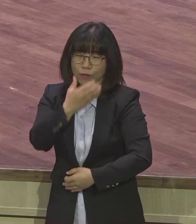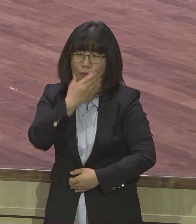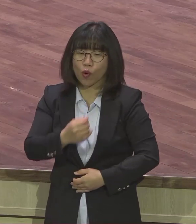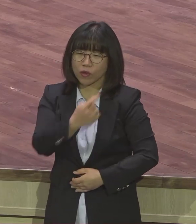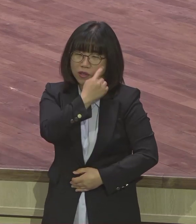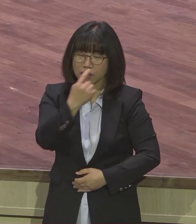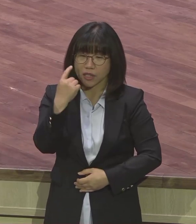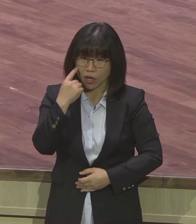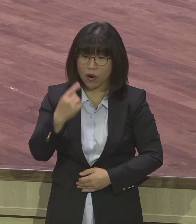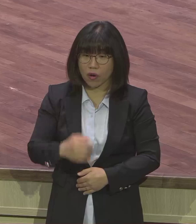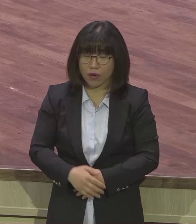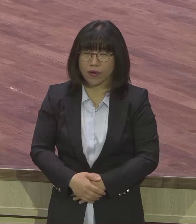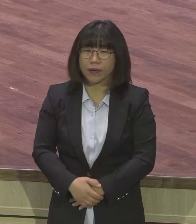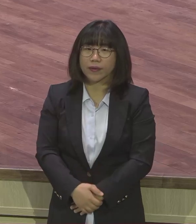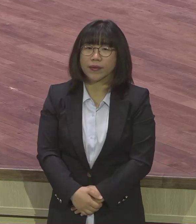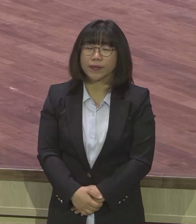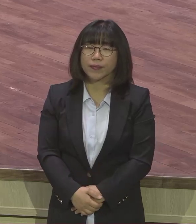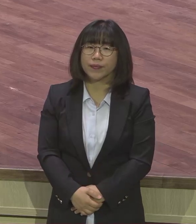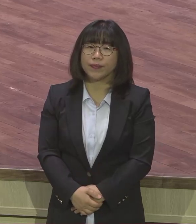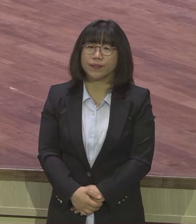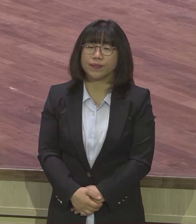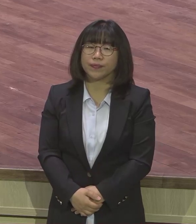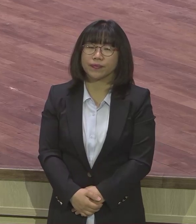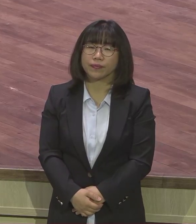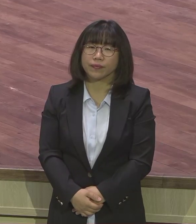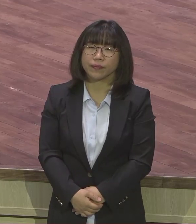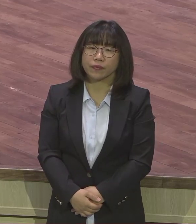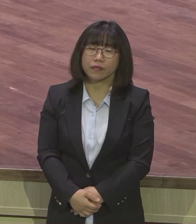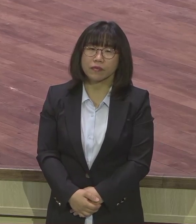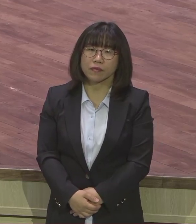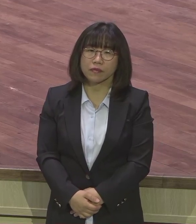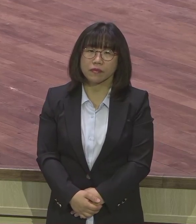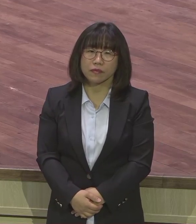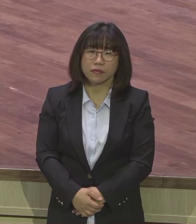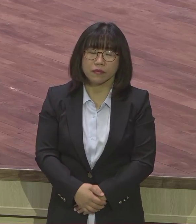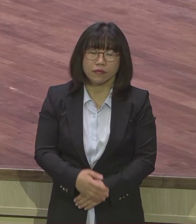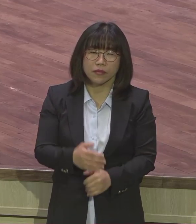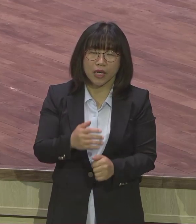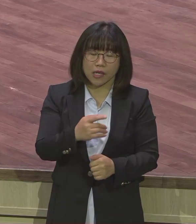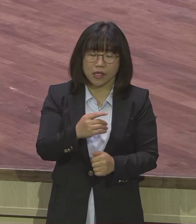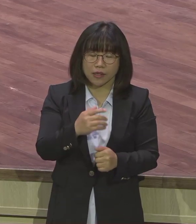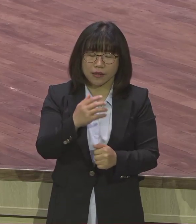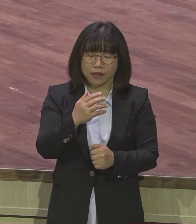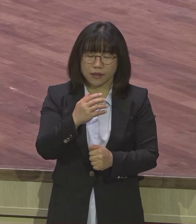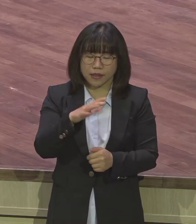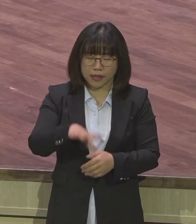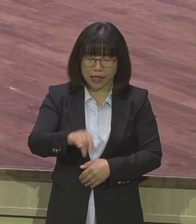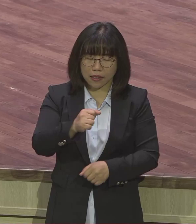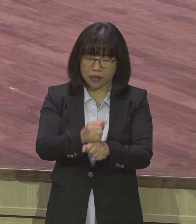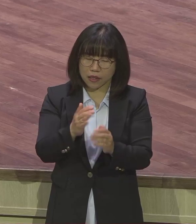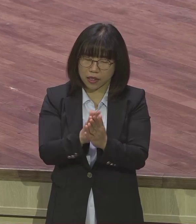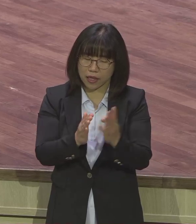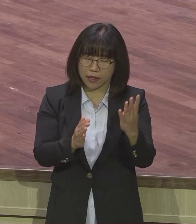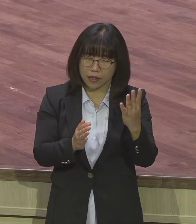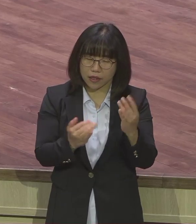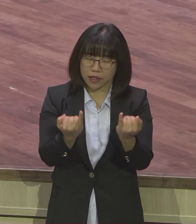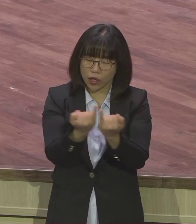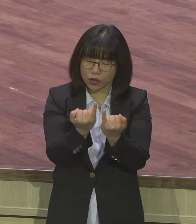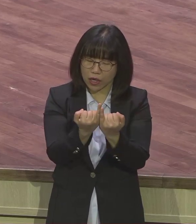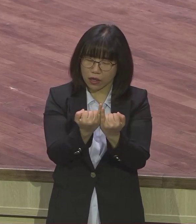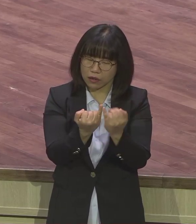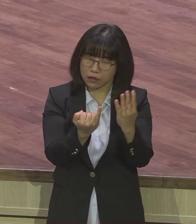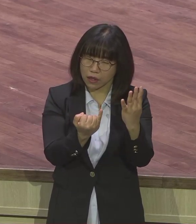이 실바와 빌하, 이 네 여자를 통해서 열두 아들과 딸